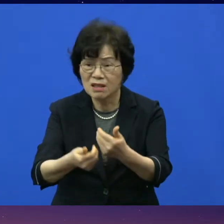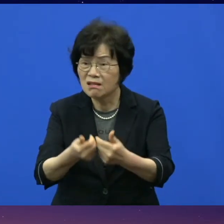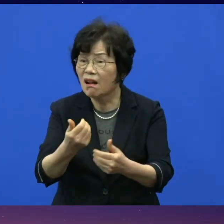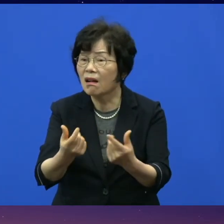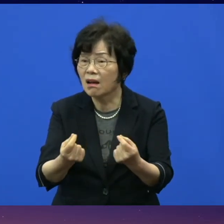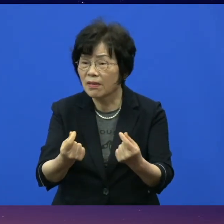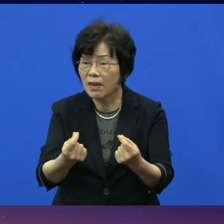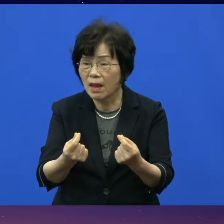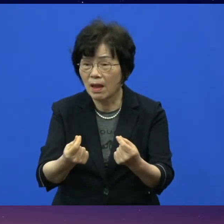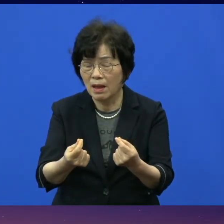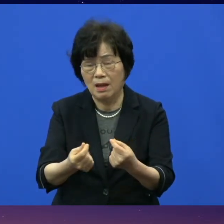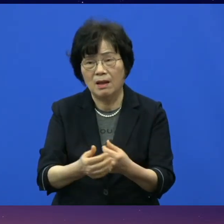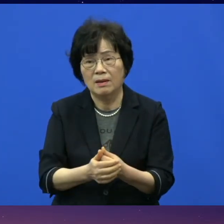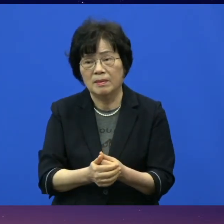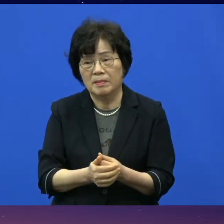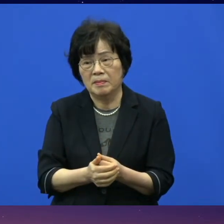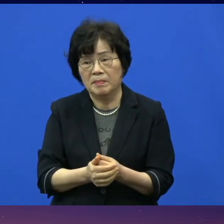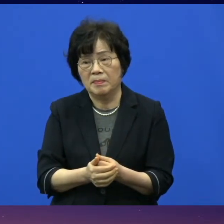안 어울리는 조합이에요.